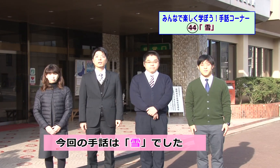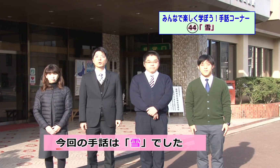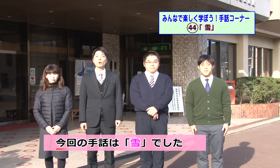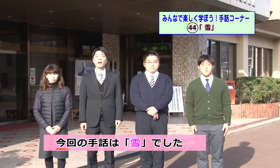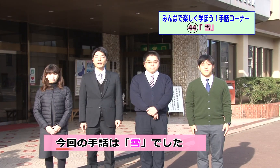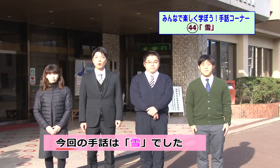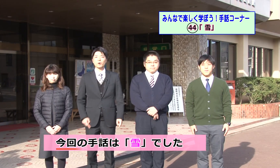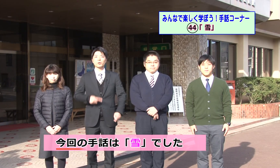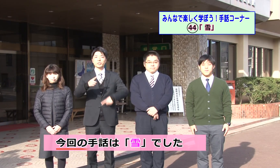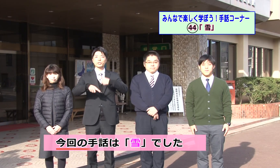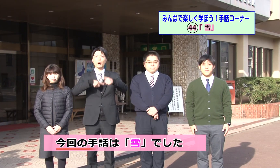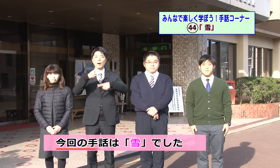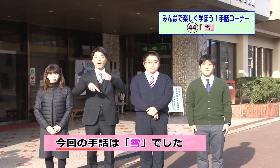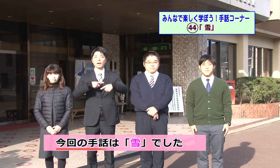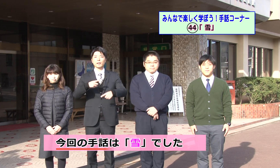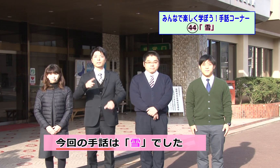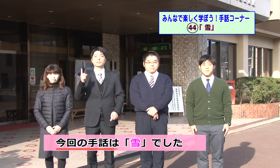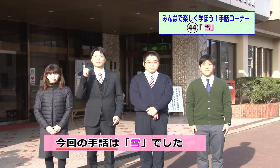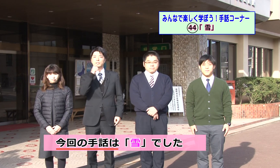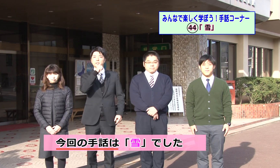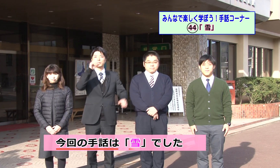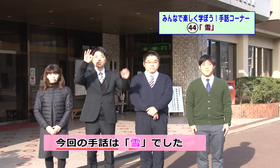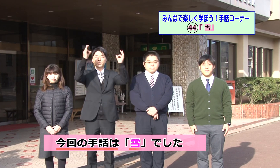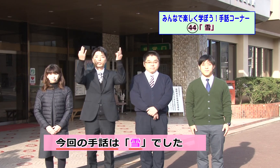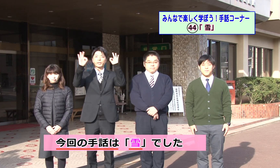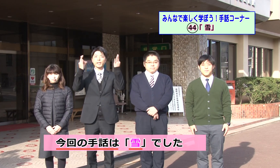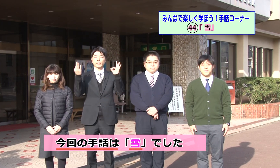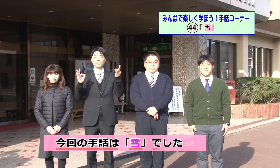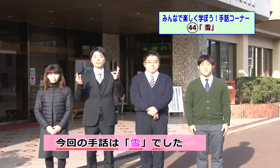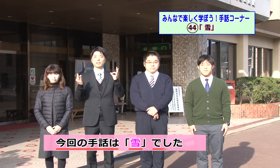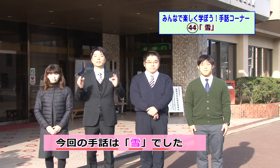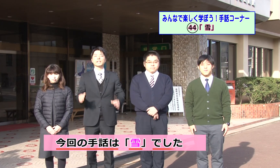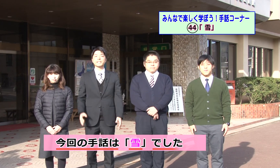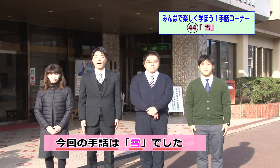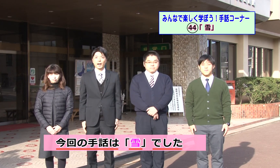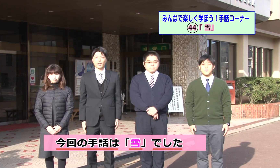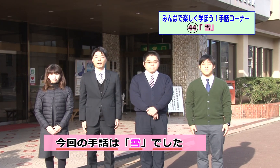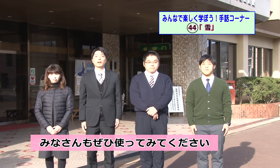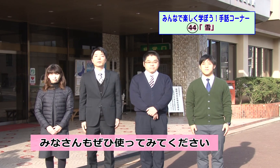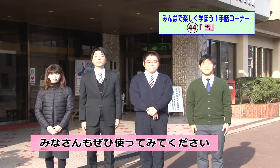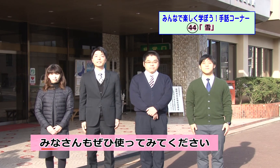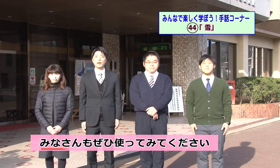今回の手話は雪でした。皆さんも